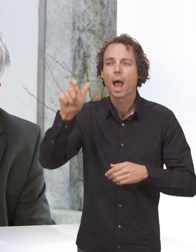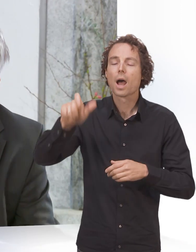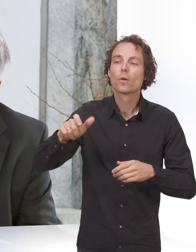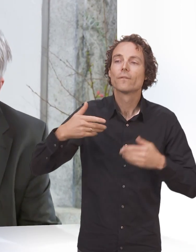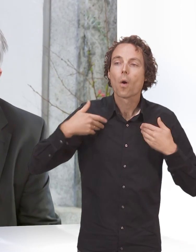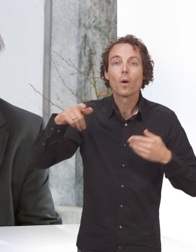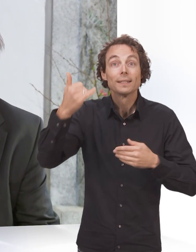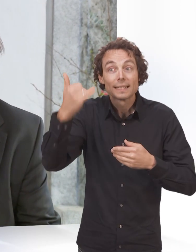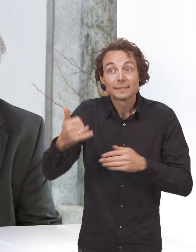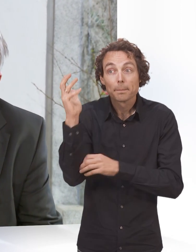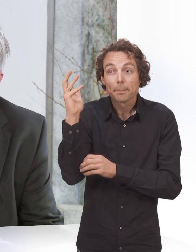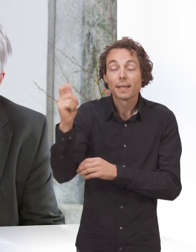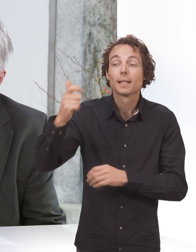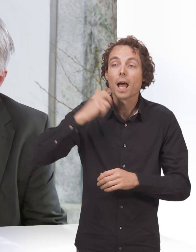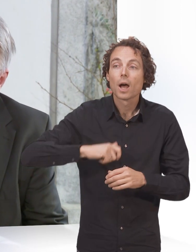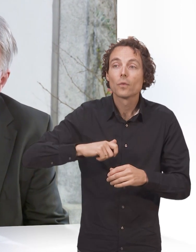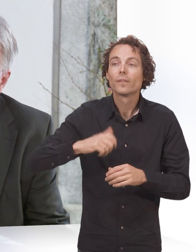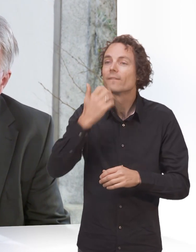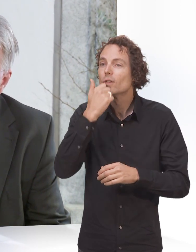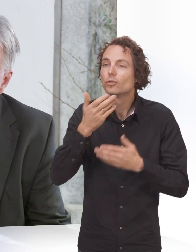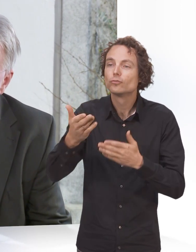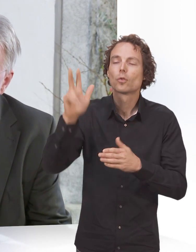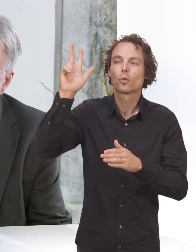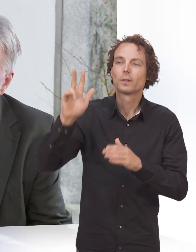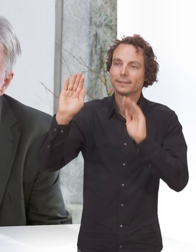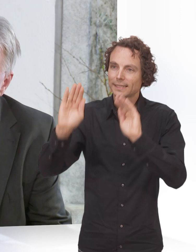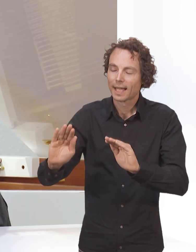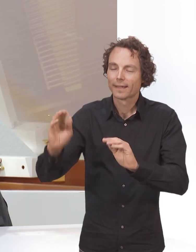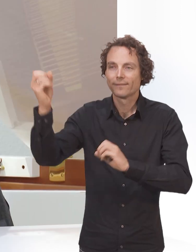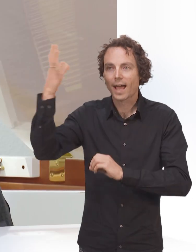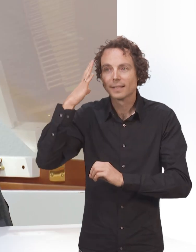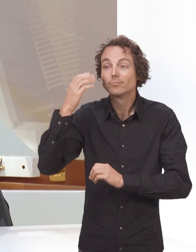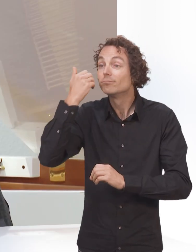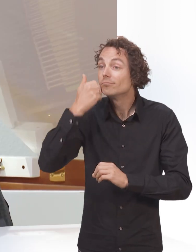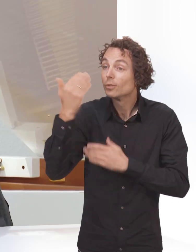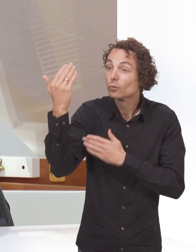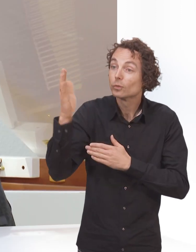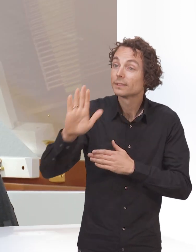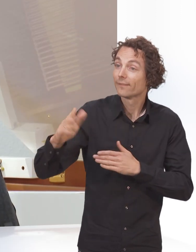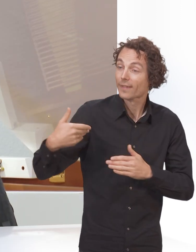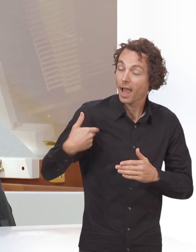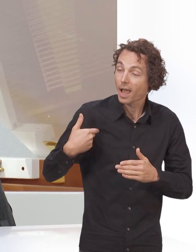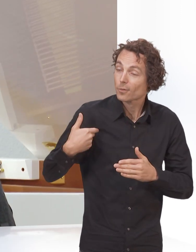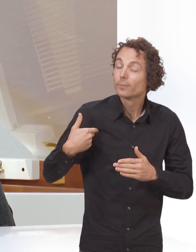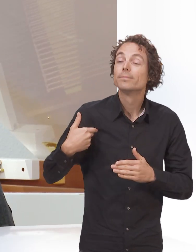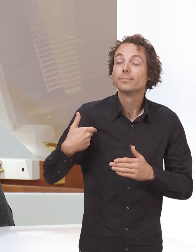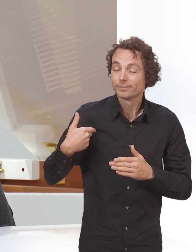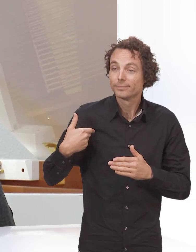riesig, dass du jetzt predigen wirst zu uns. Ich wünsche dir Gottes Segen, viel Weisheit, liebe Grüße an deine liebe Frau. Danke.